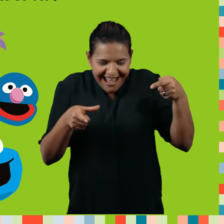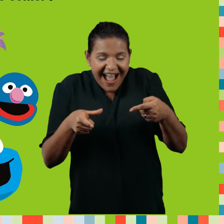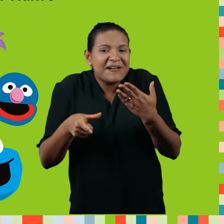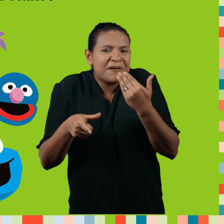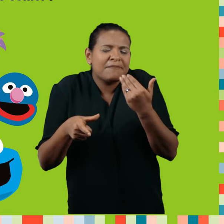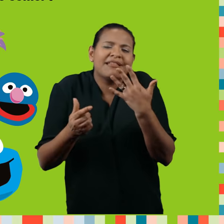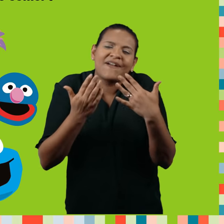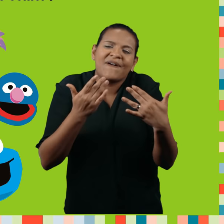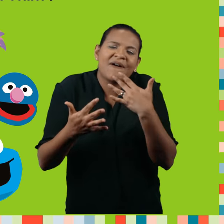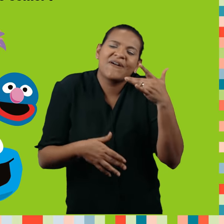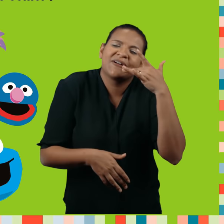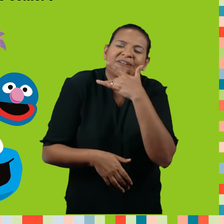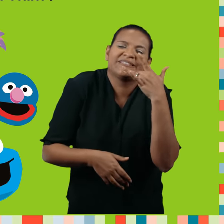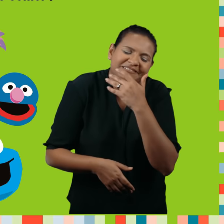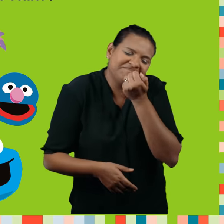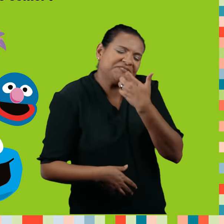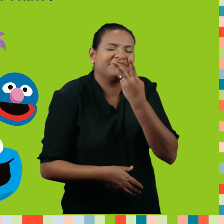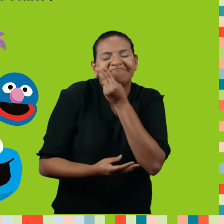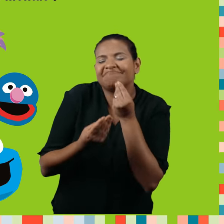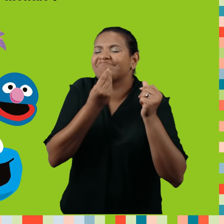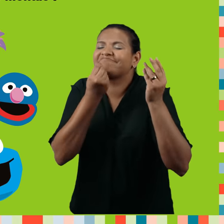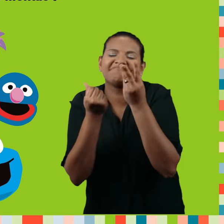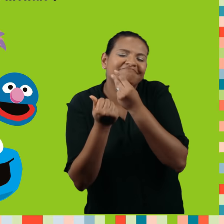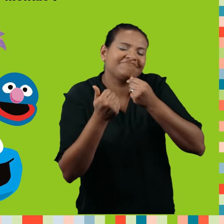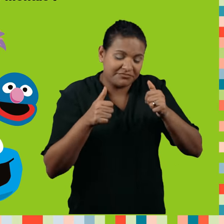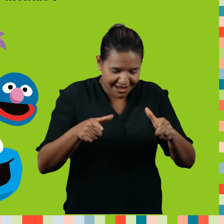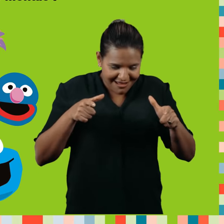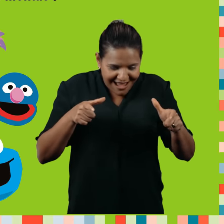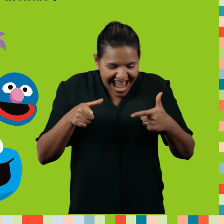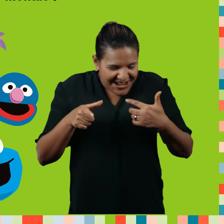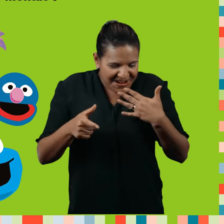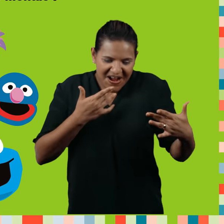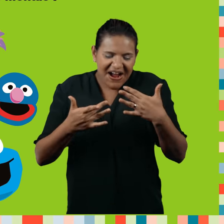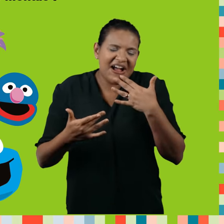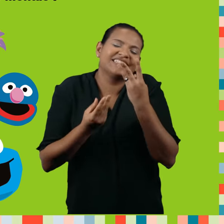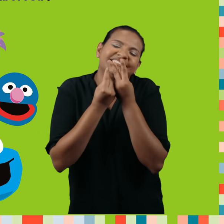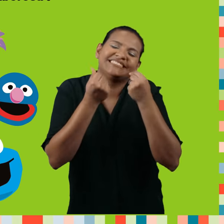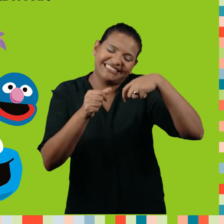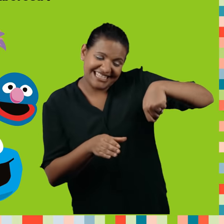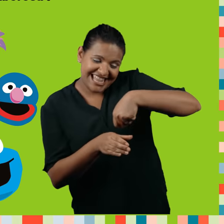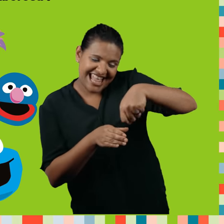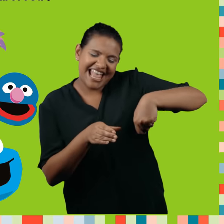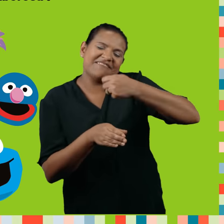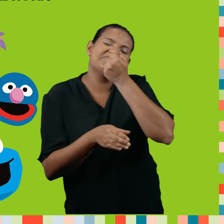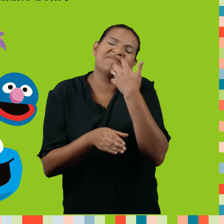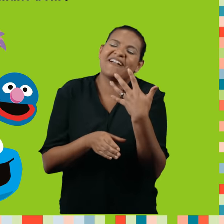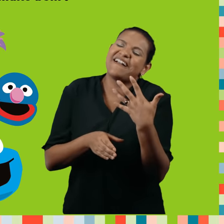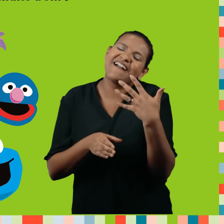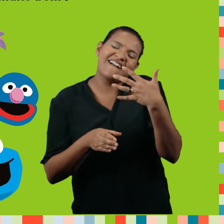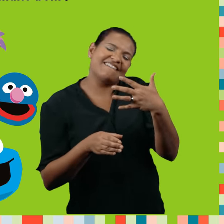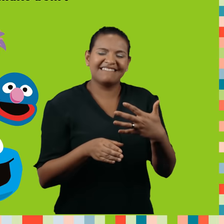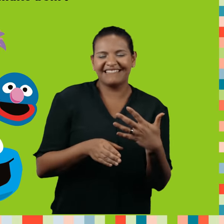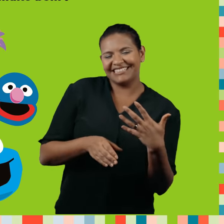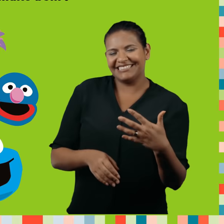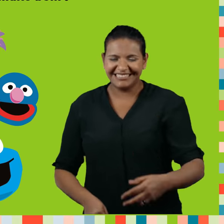ver. Prato colorido é gostoso de comer. A comida no meu prato tem cor de montão, comida saborosa.